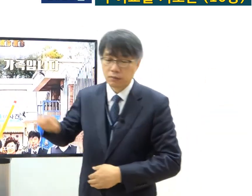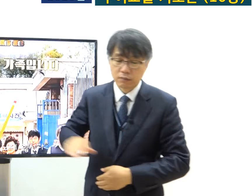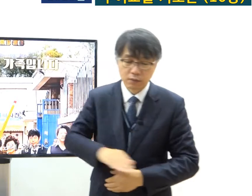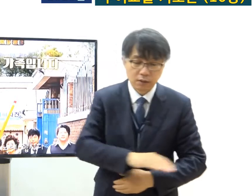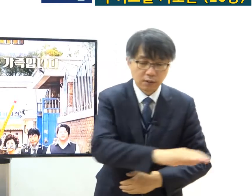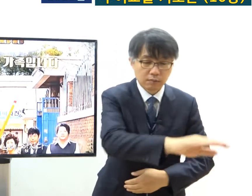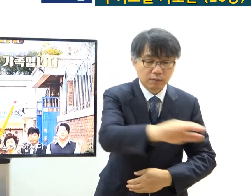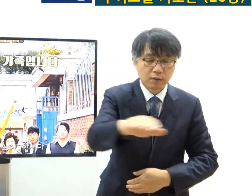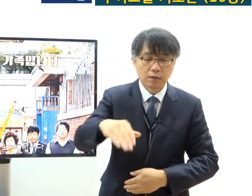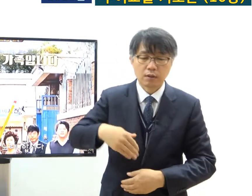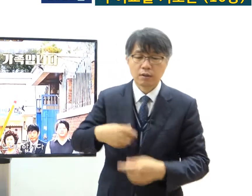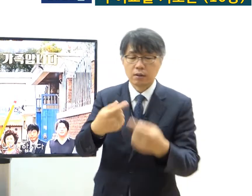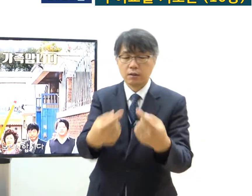우리 함께